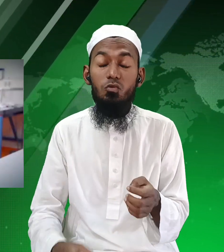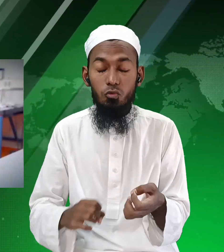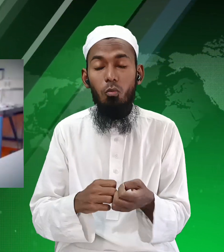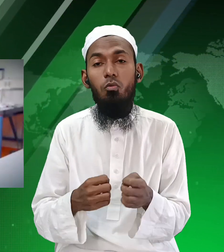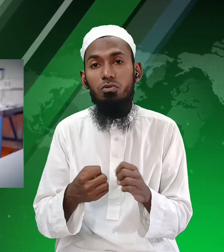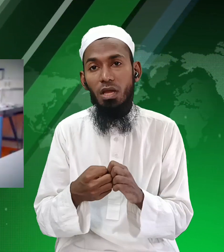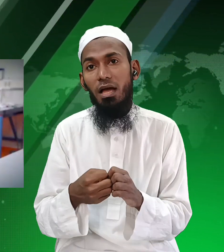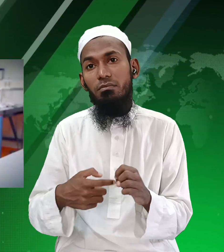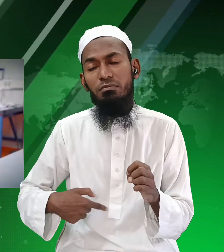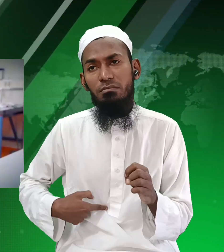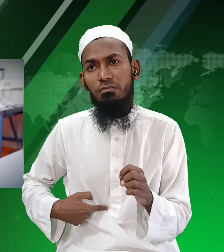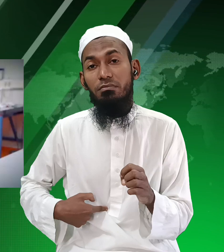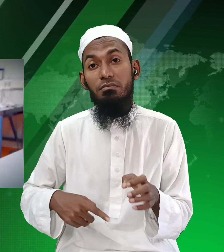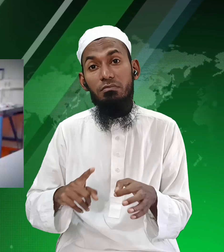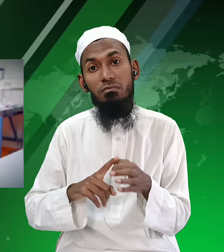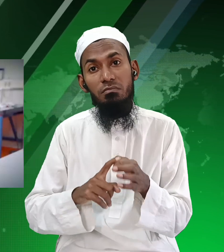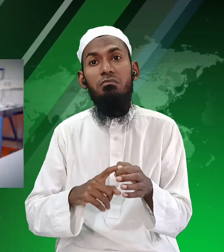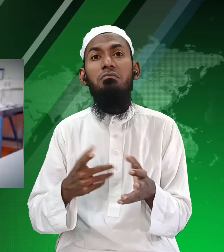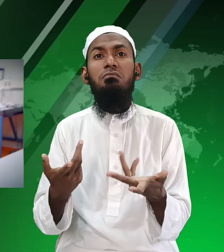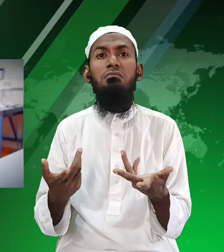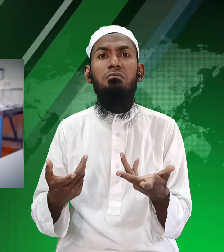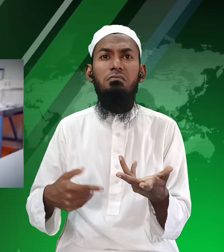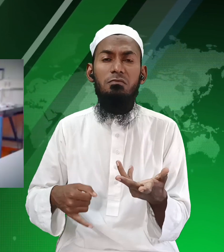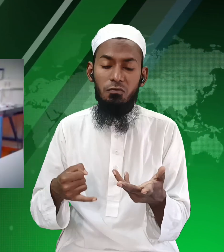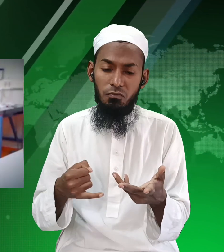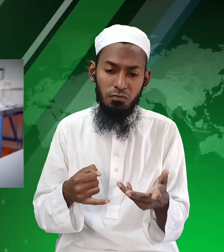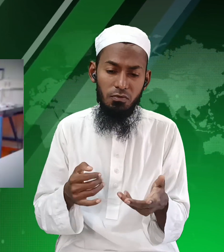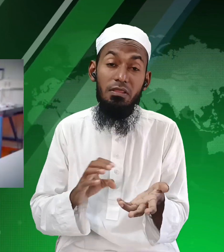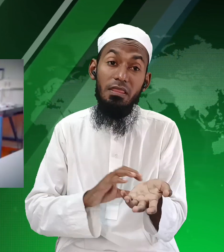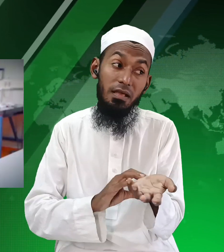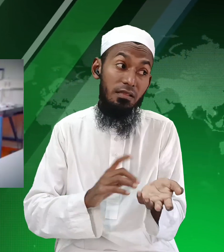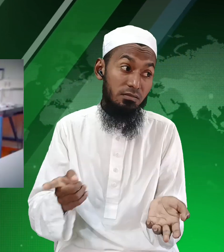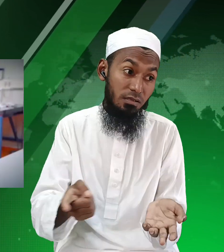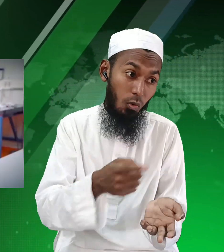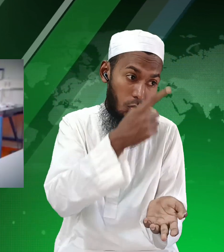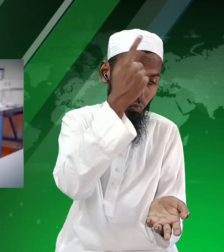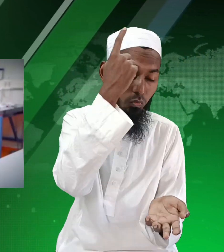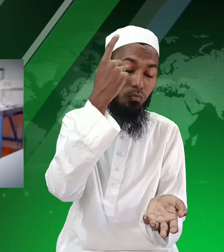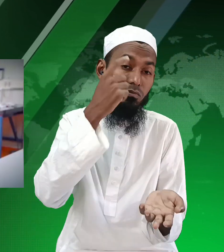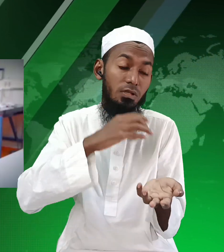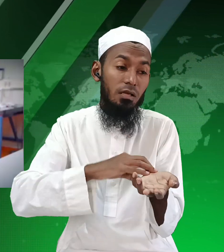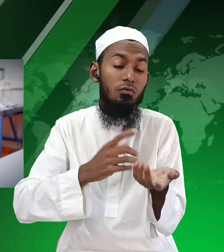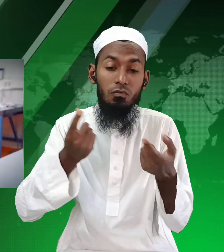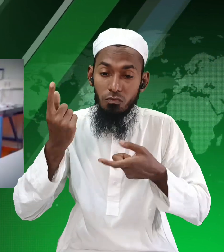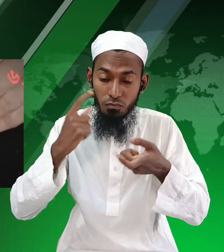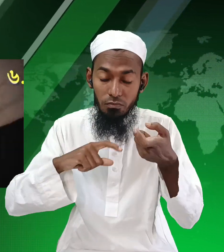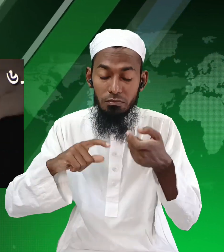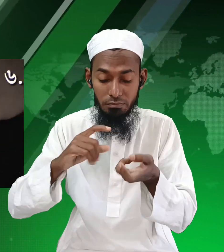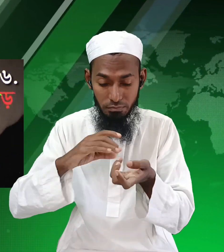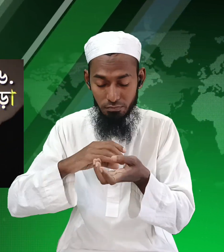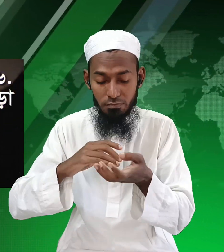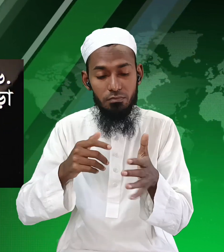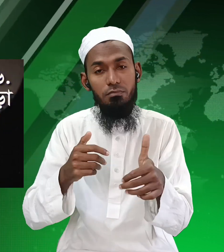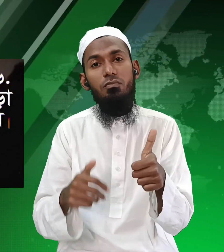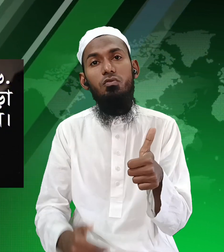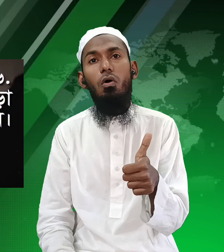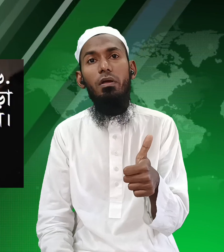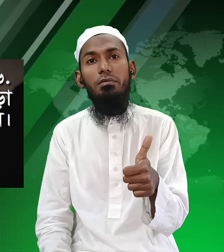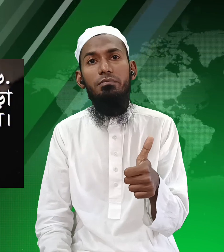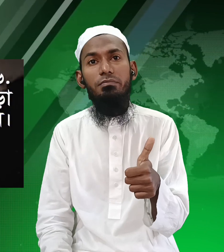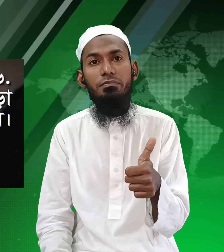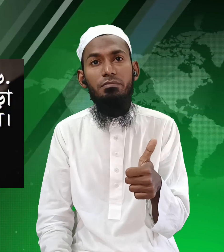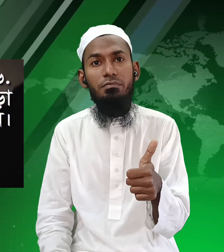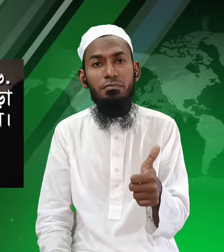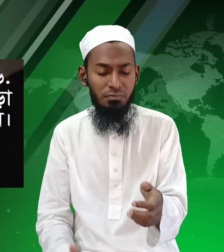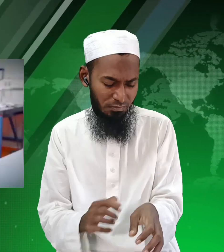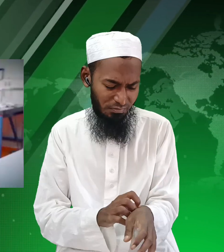আসলে প্রোস্টেট জনিত কারণেও হতে পারে। তো এই ক্ষেত্রেও আসলে ডাক্তারের সাথে যোগাযোগ করে আসলে ডায়াগনোসিস করতে হবে। 6 নাম্বার হচ্ছে ড্রাই বা ইচি